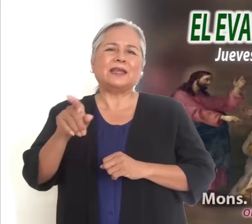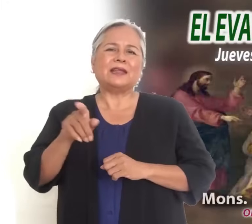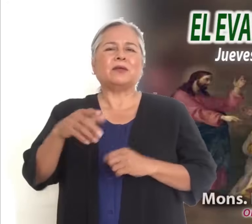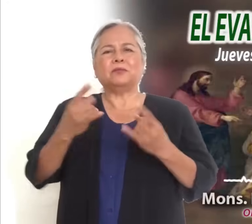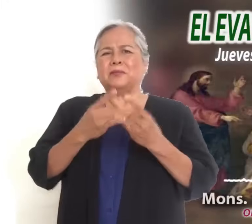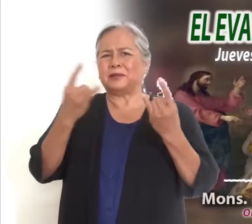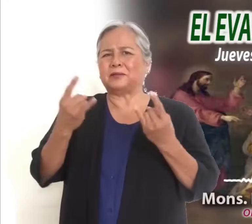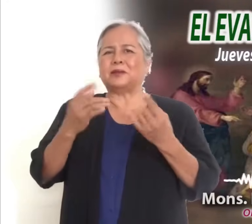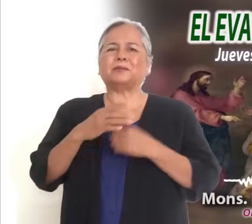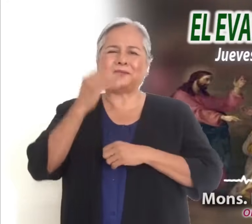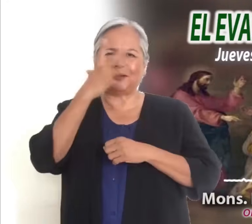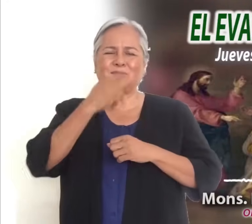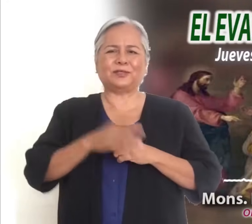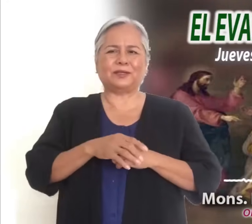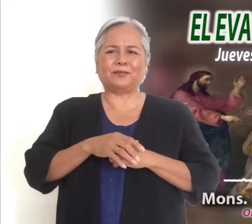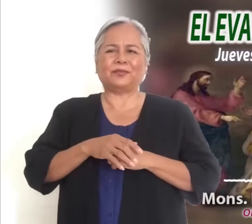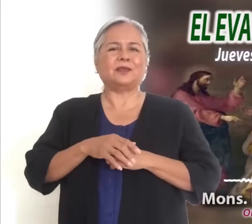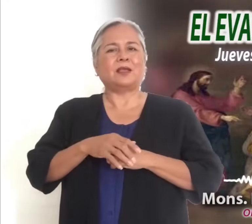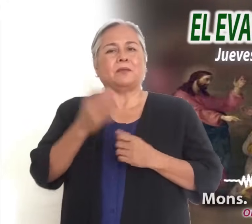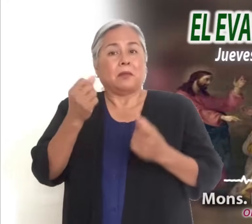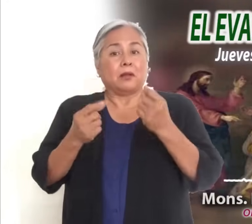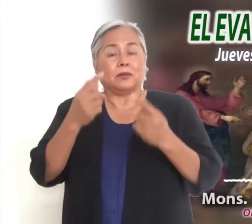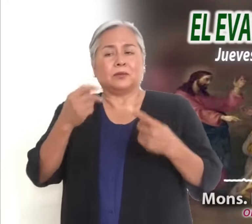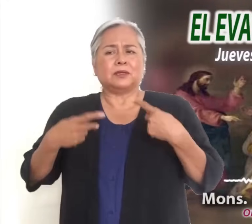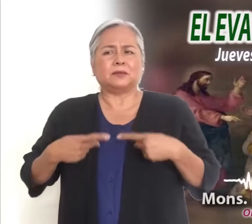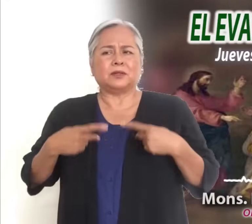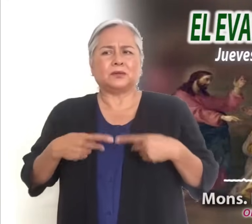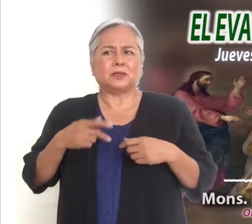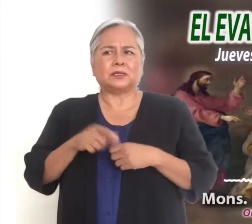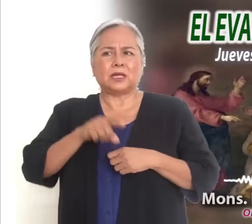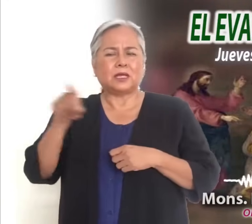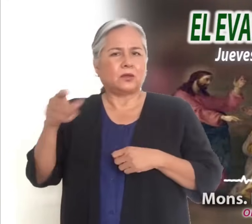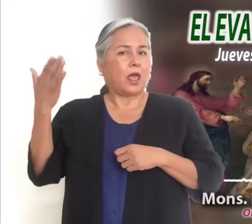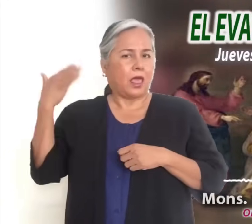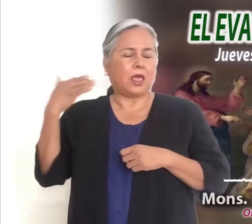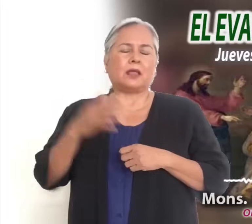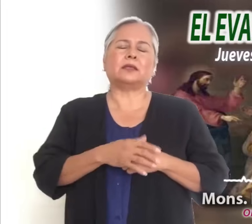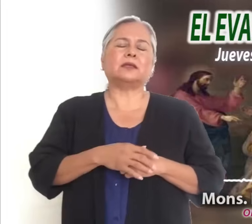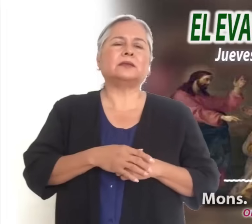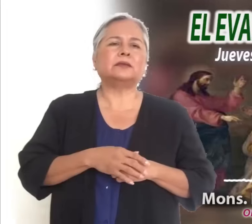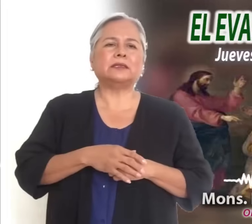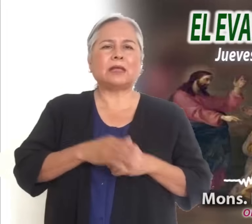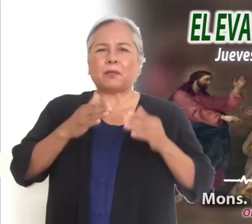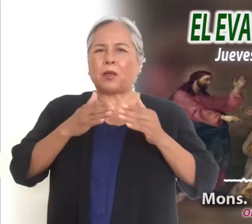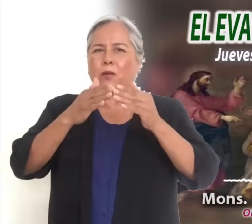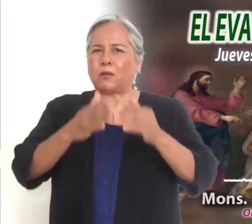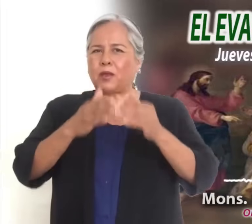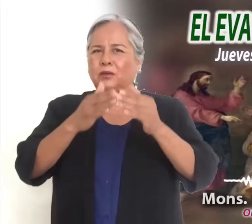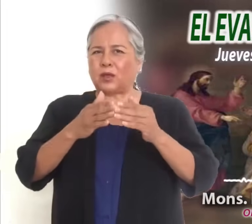lejos de acercarse a su vida y a su decisión de seguir a Jesús. Un día decidió seguirlo.